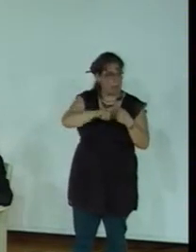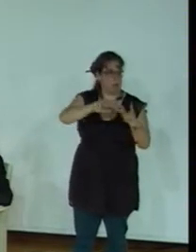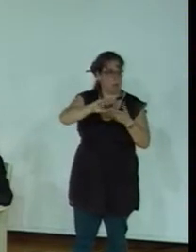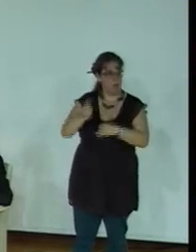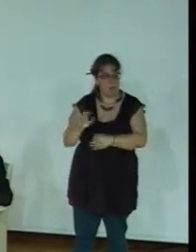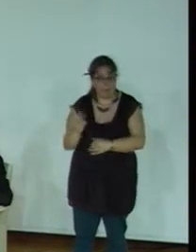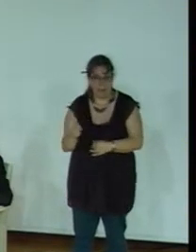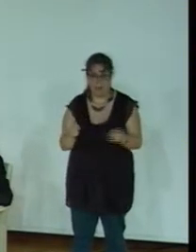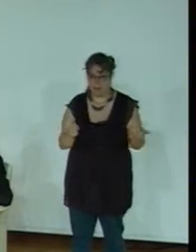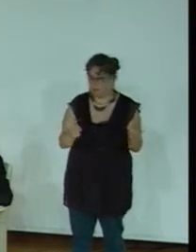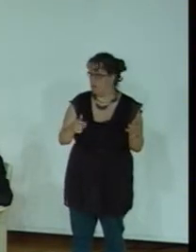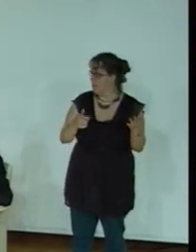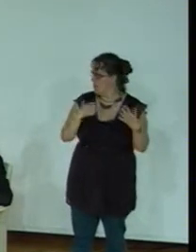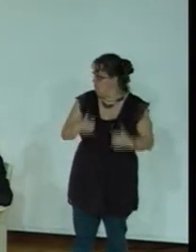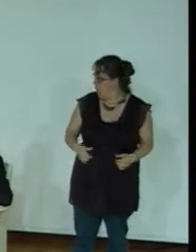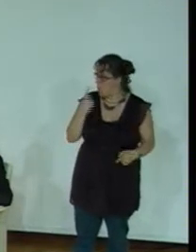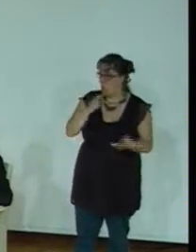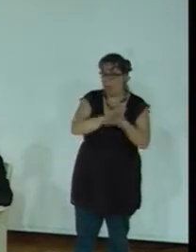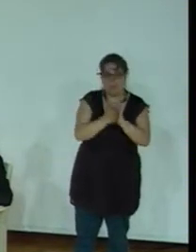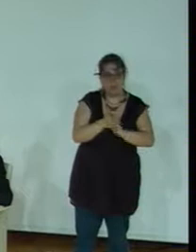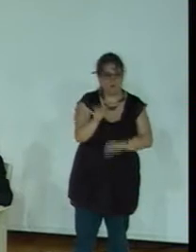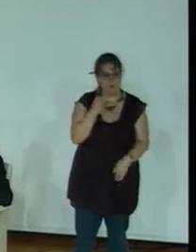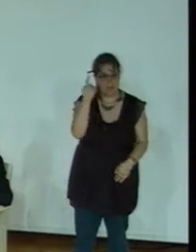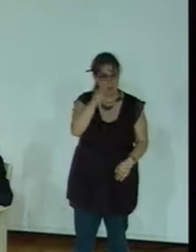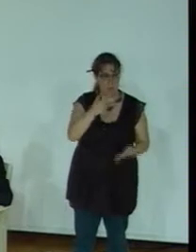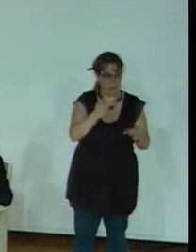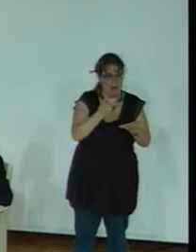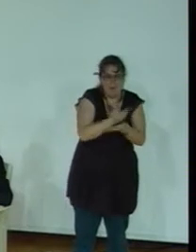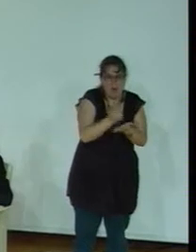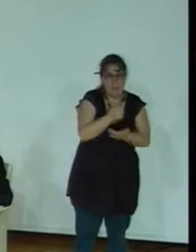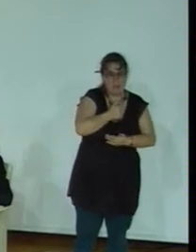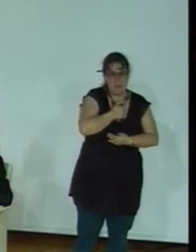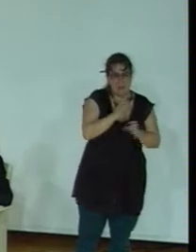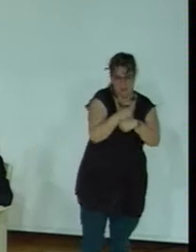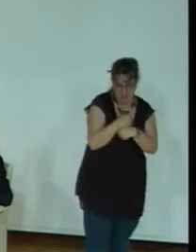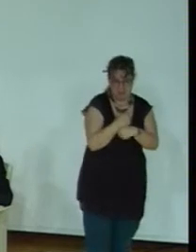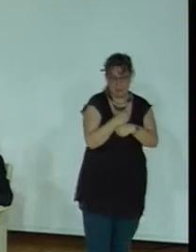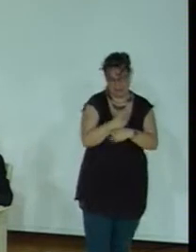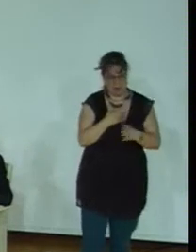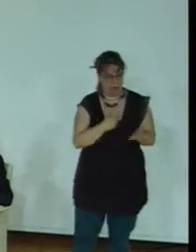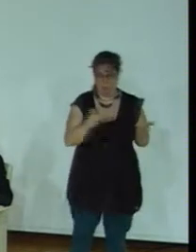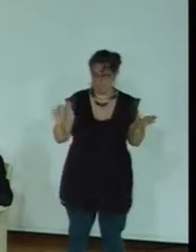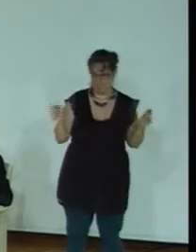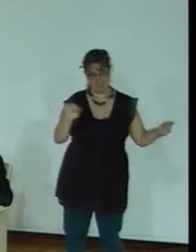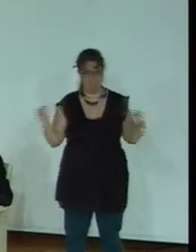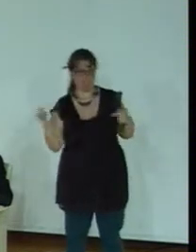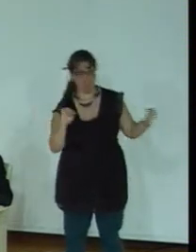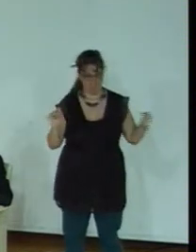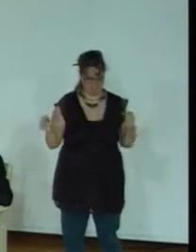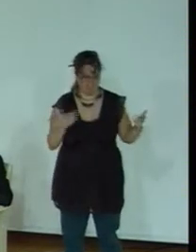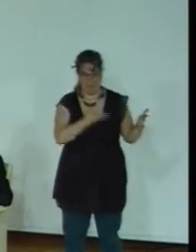française des correspondants aux données personnelles, et là pour être le côté bavard au sens des pas perdus, bien sûr.